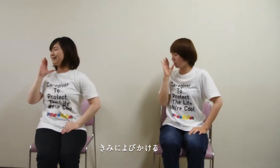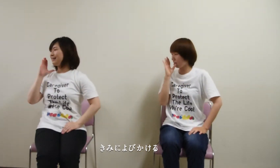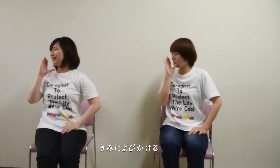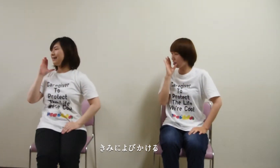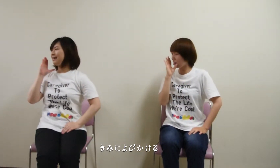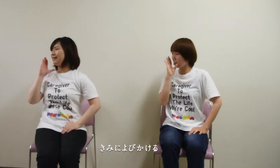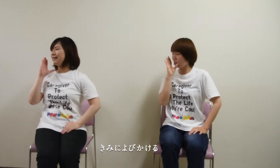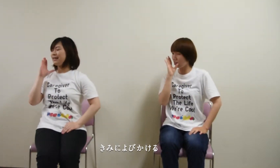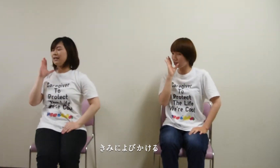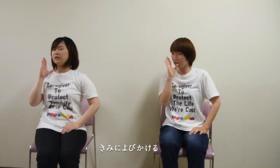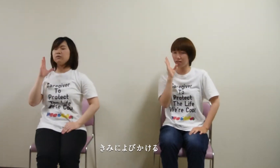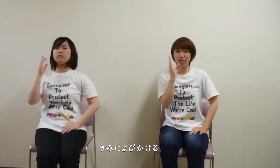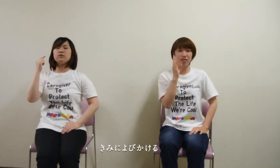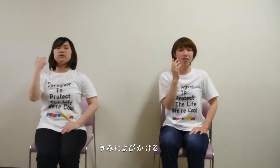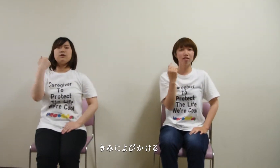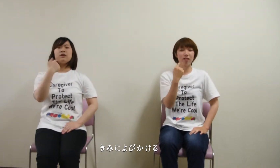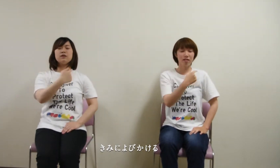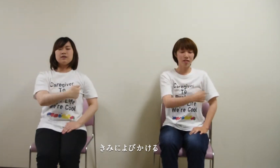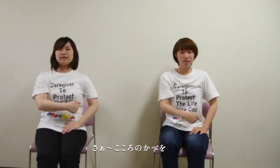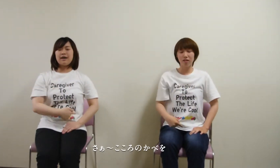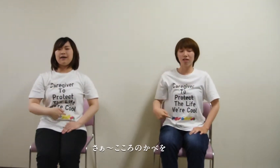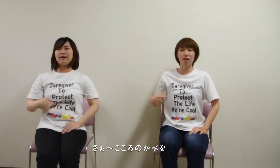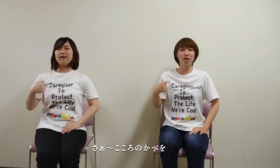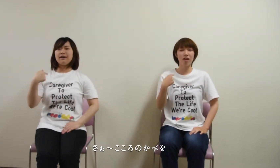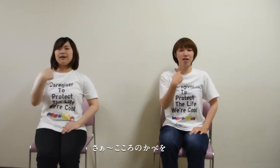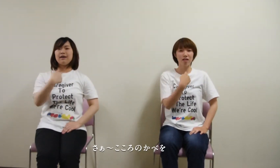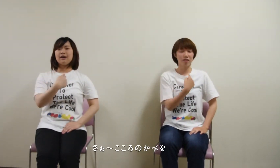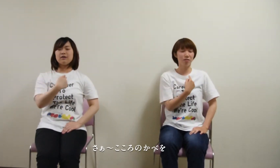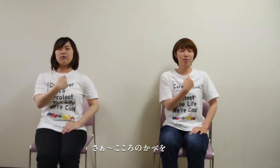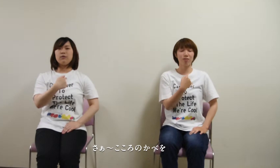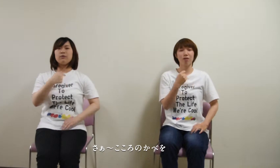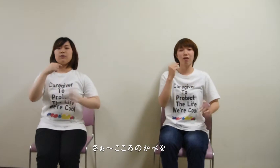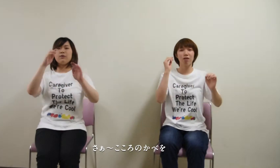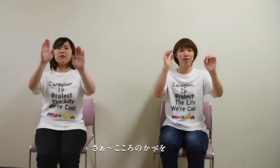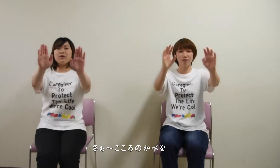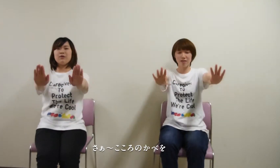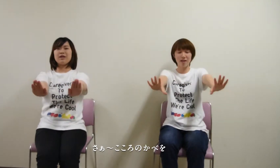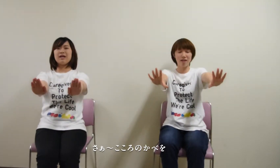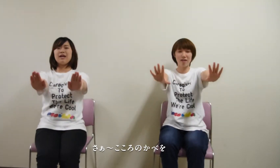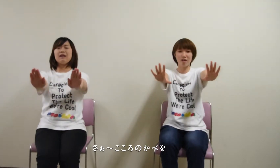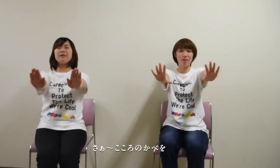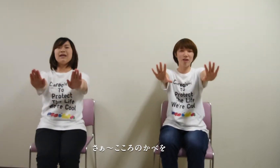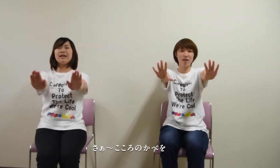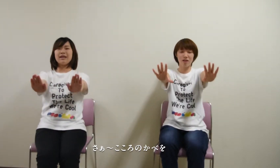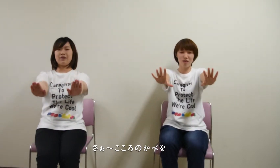ける。さあ心の壁を